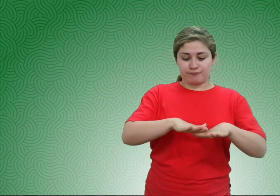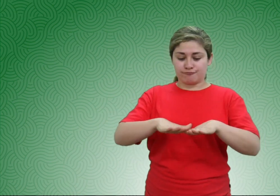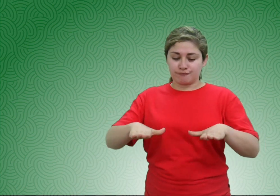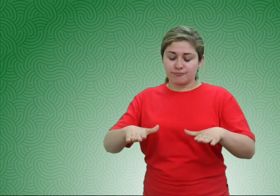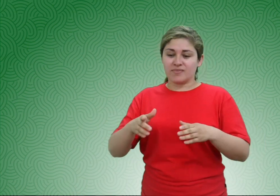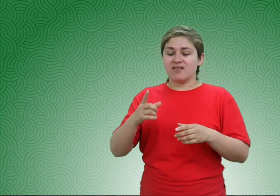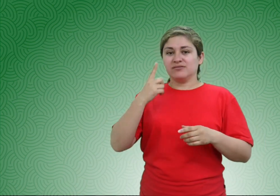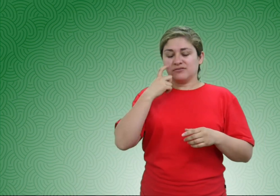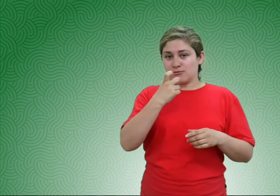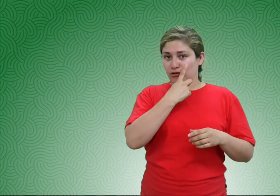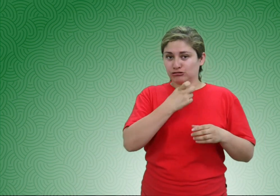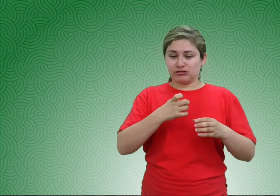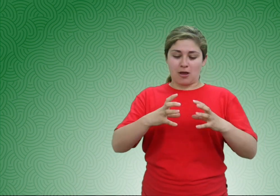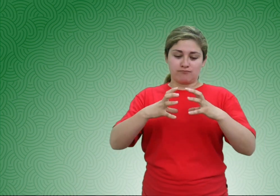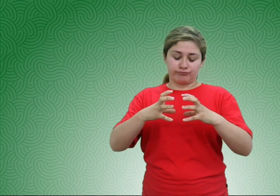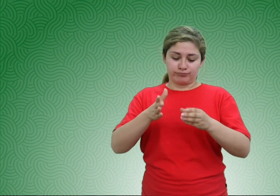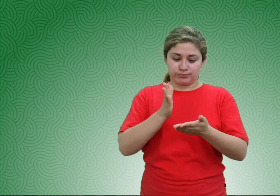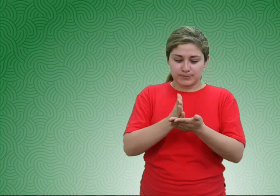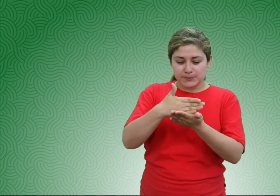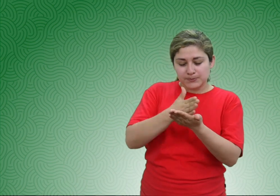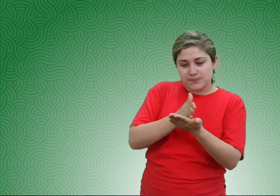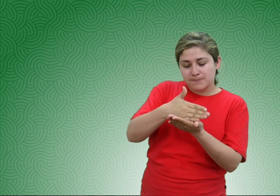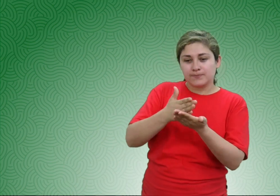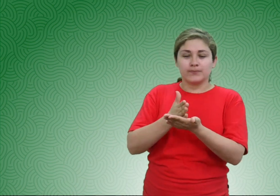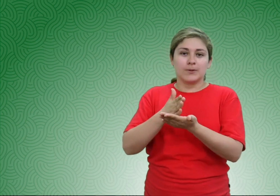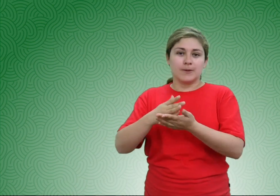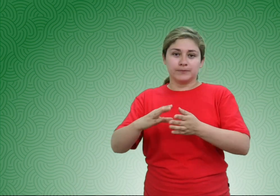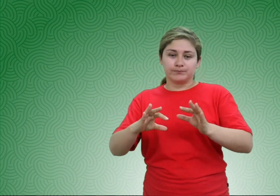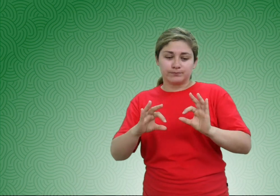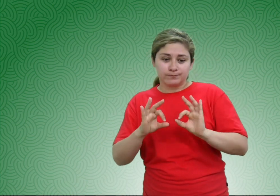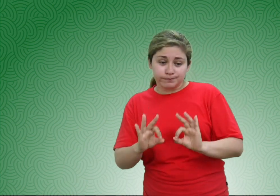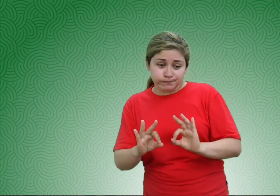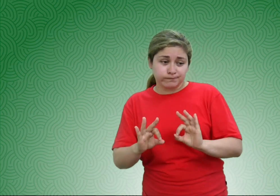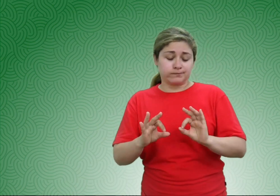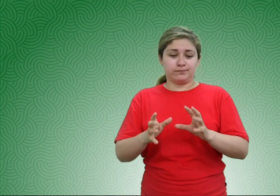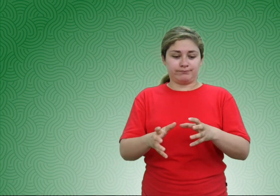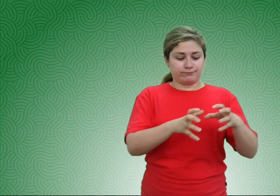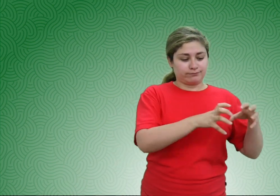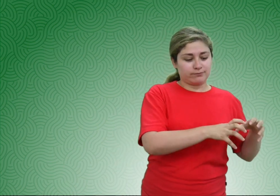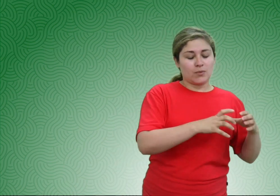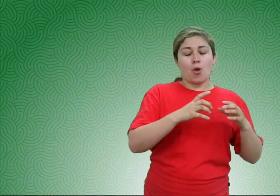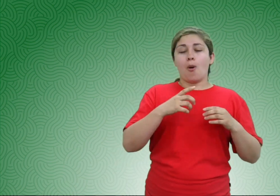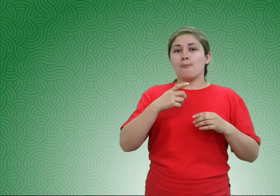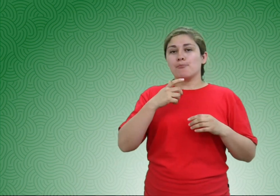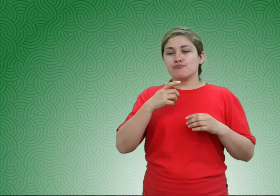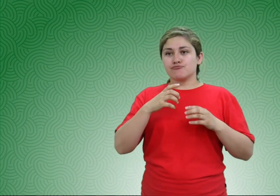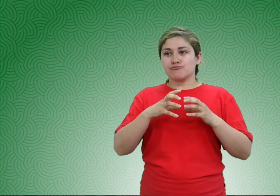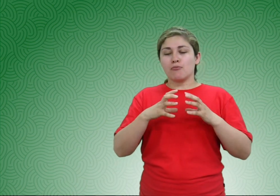desgranar. Una vez que lo hayamos hecho, vamos a dejar de lado. Vamos a seguir con la